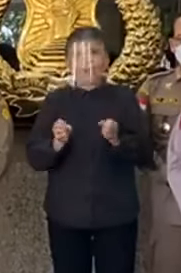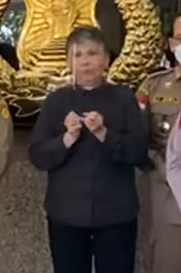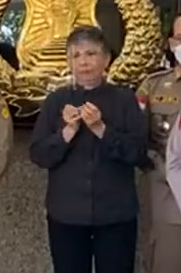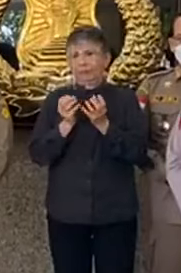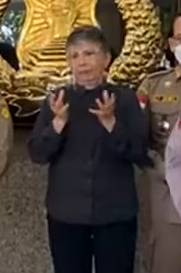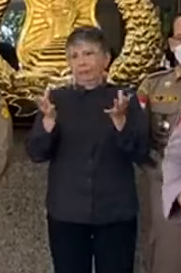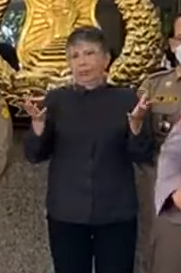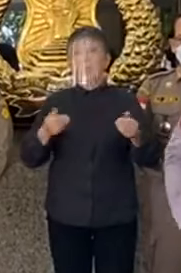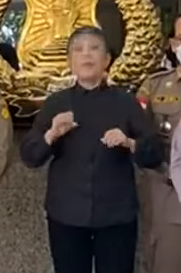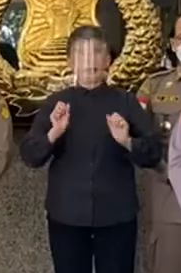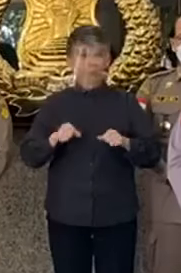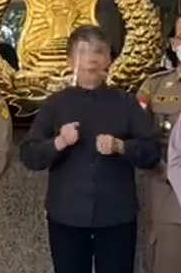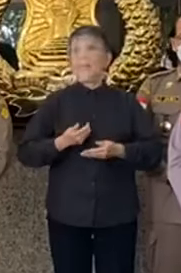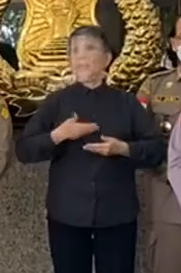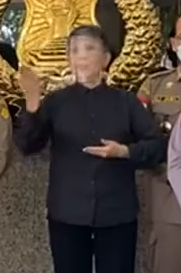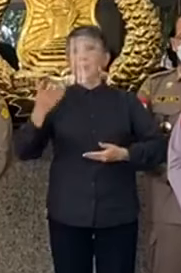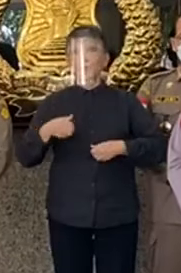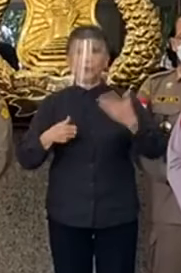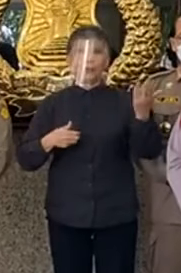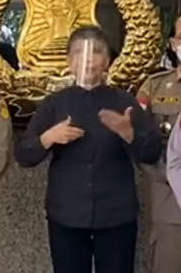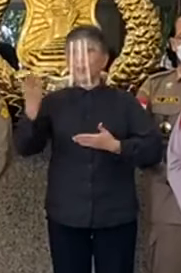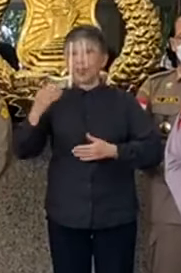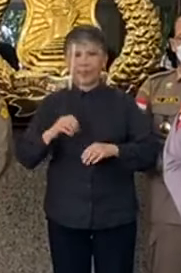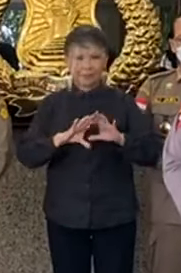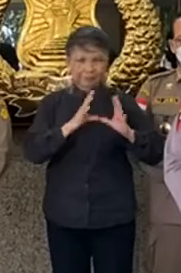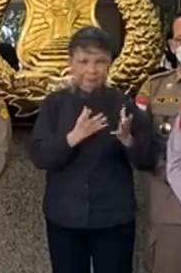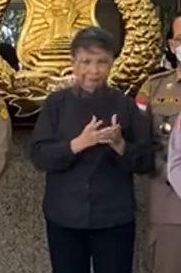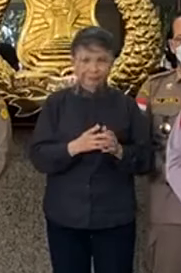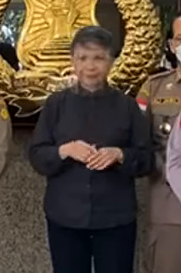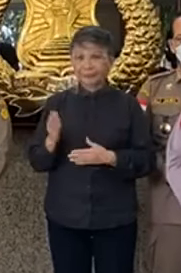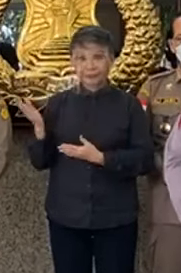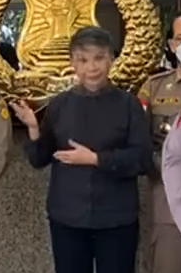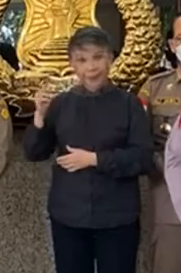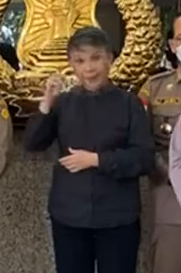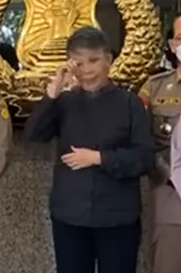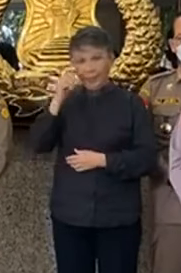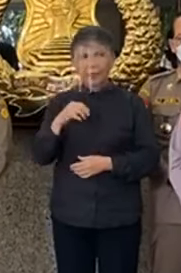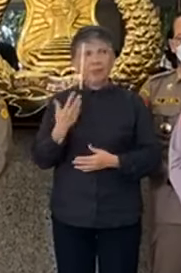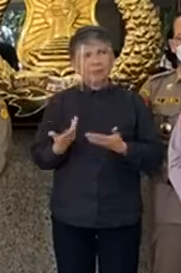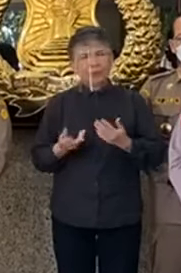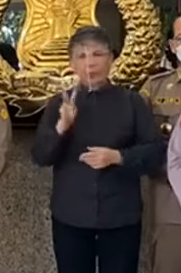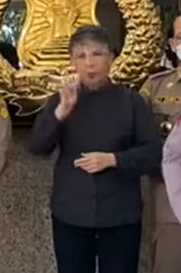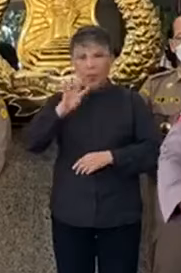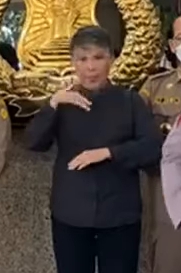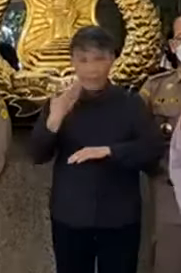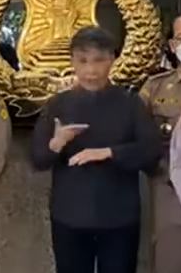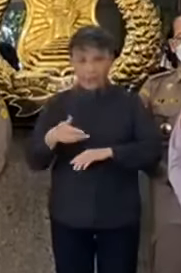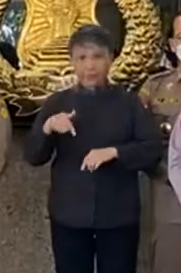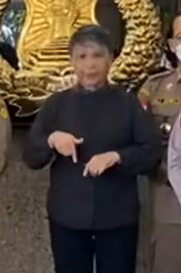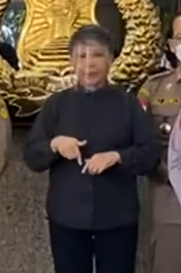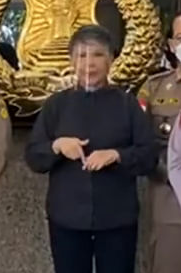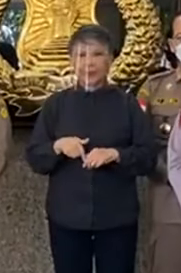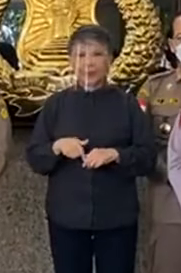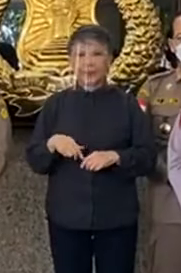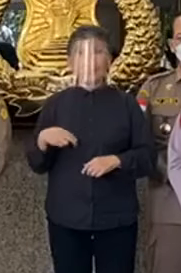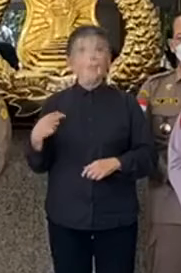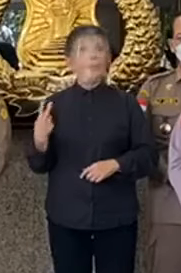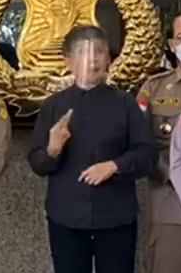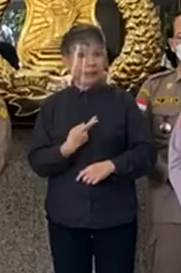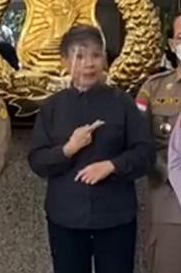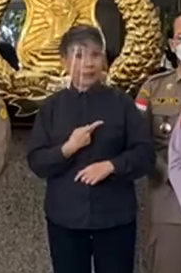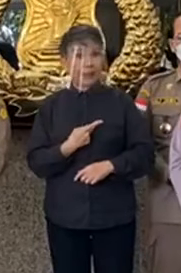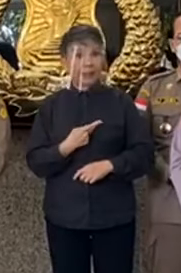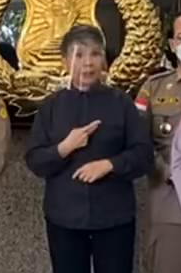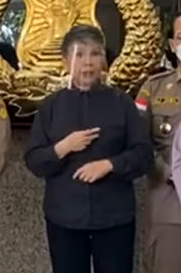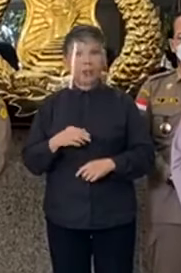mengembangkan ekspor. Tadi sudah disampaikan oleh beliau bahwa dalam kurun waktu 2 tahun ini kita